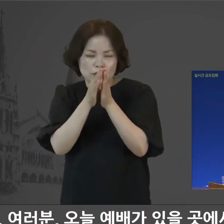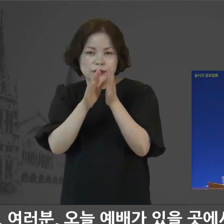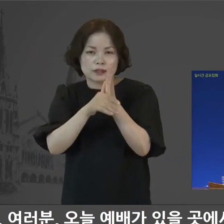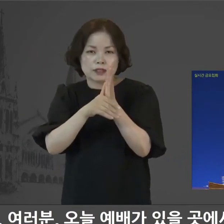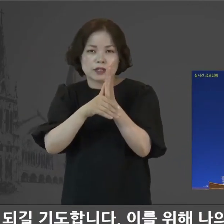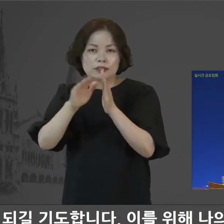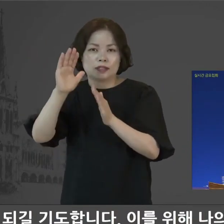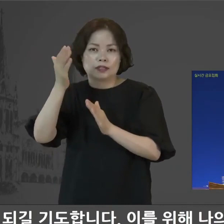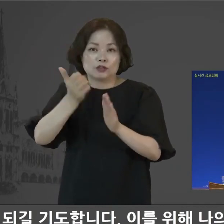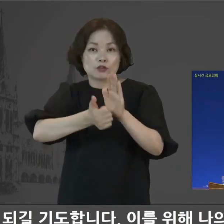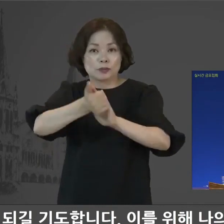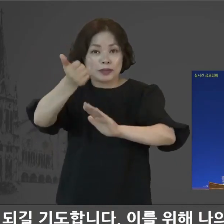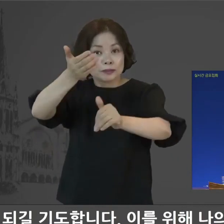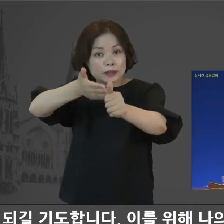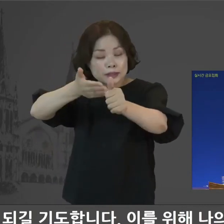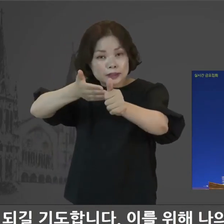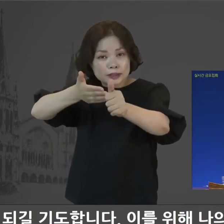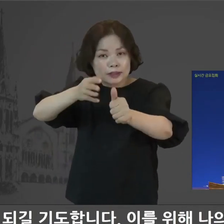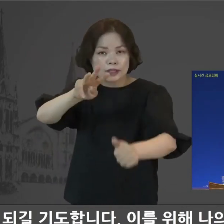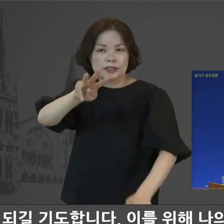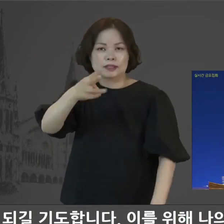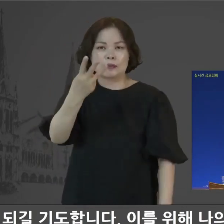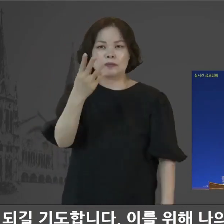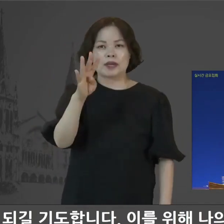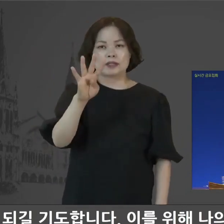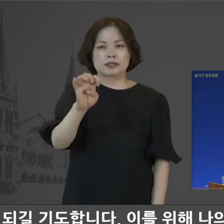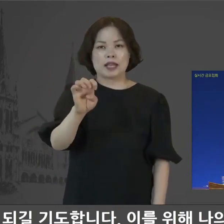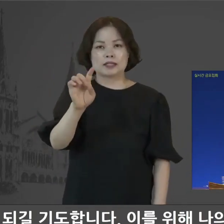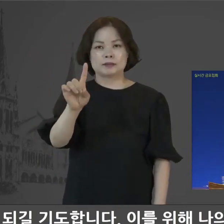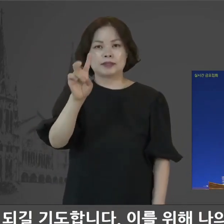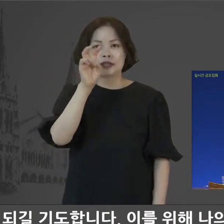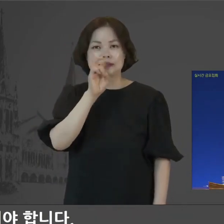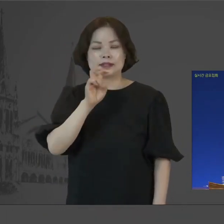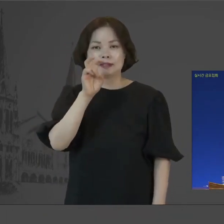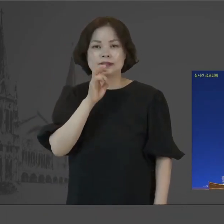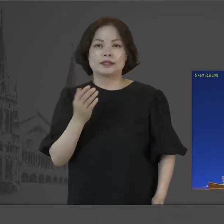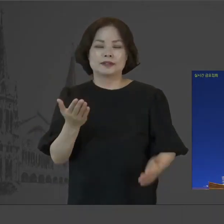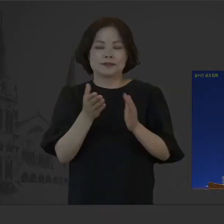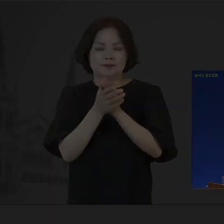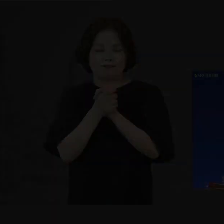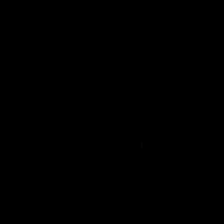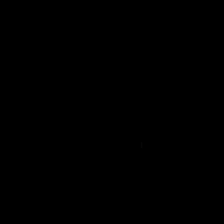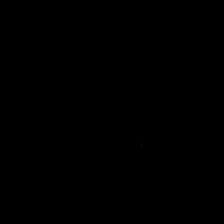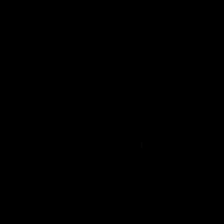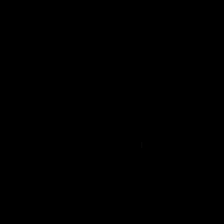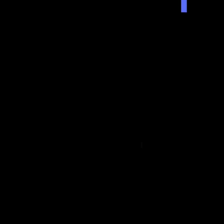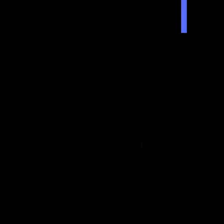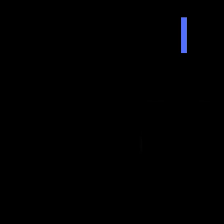되기를 소망합니다. 341장 찬양하시고 기도하겠습니다.